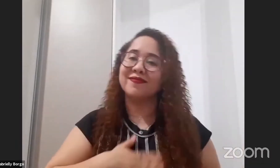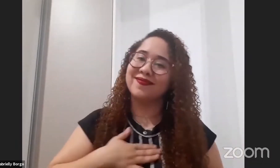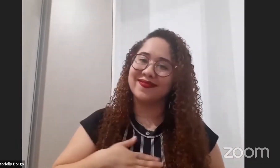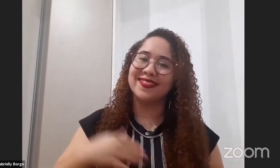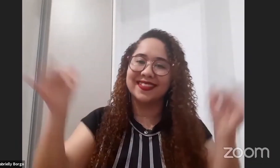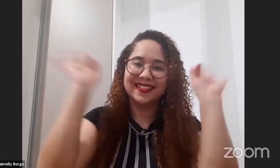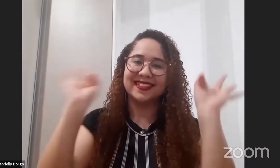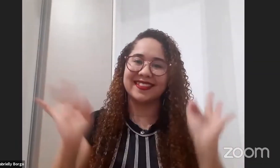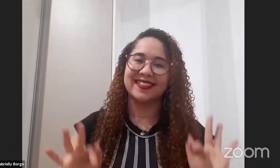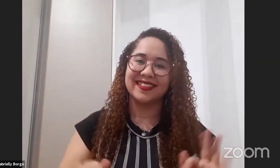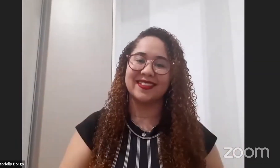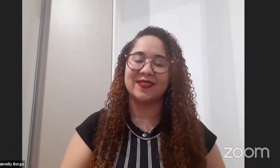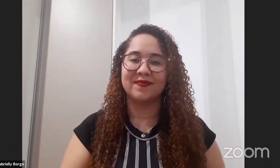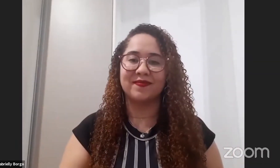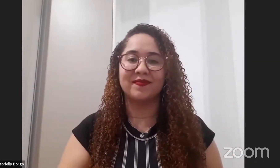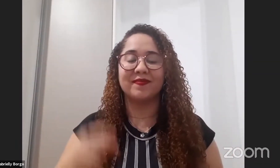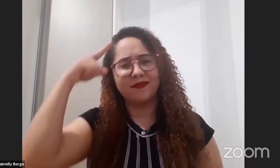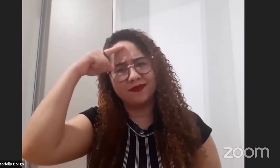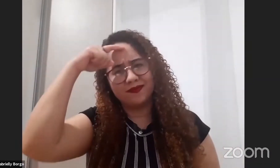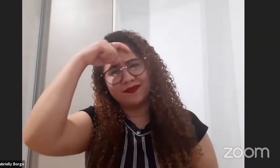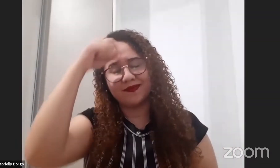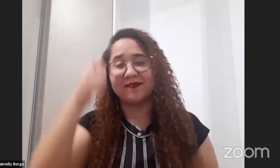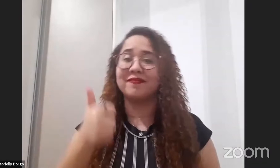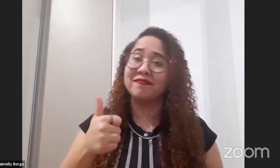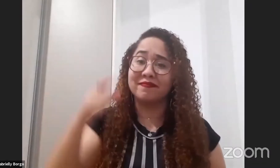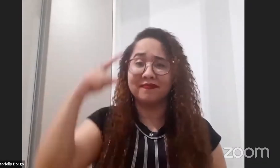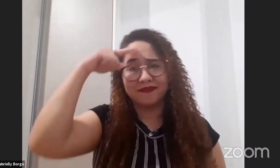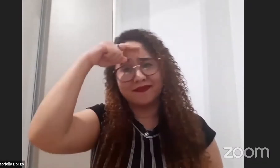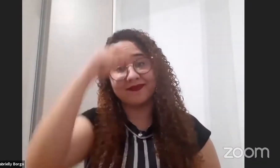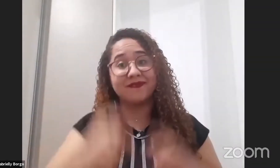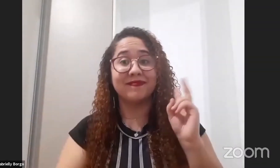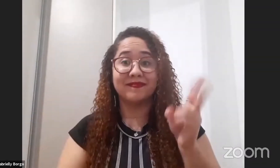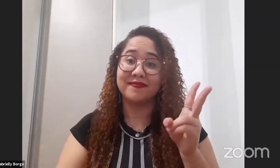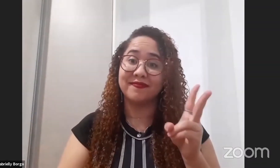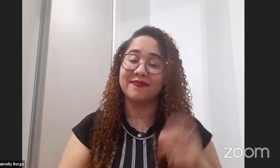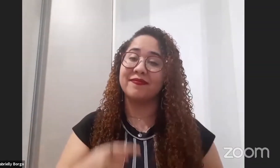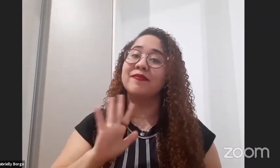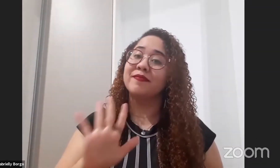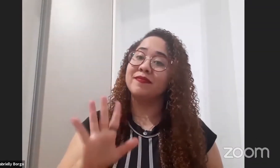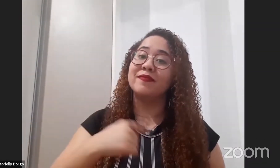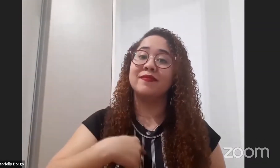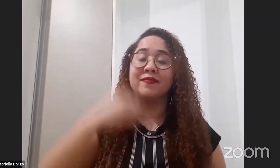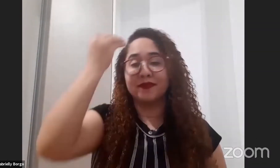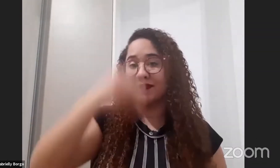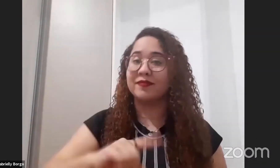Me ajudou a aprender Libras aos poucos e eu estou feliz. Difícil? Sim, continua difícil. Mas eu não